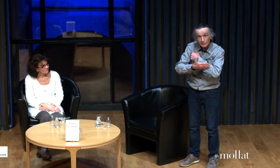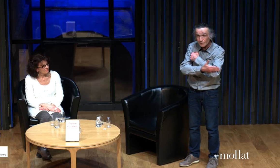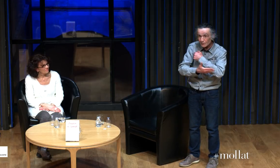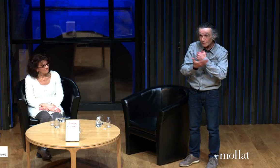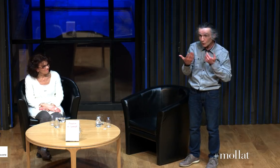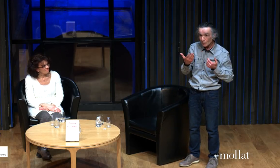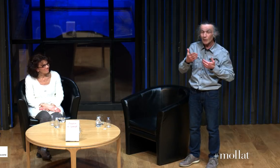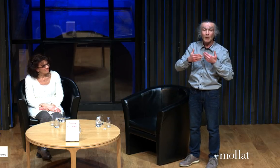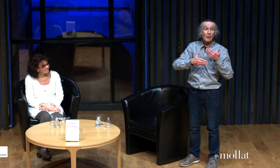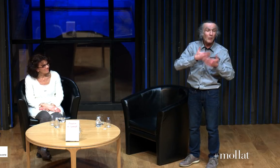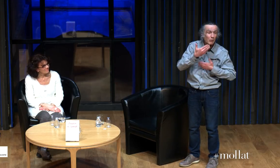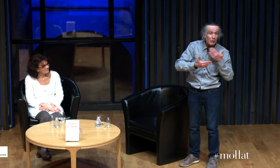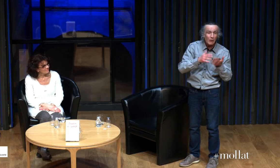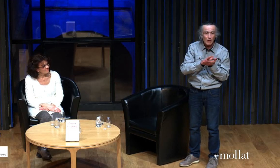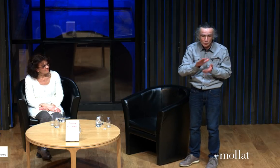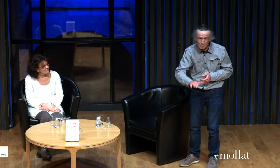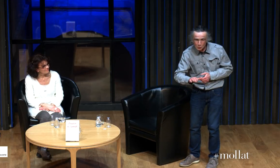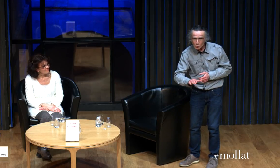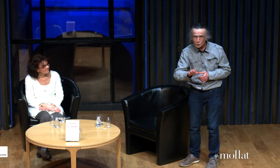il a vécu à la campagne